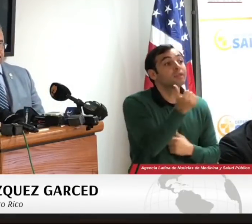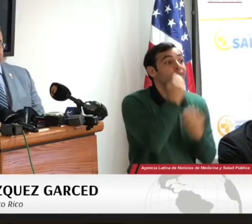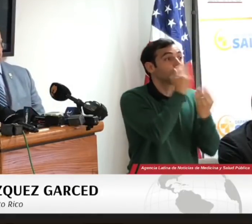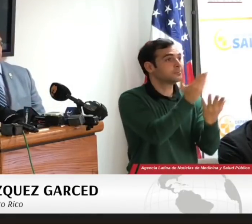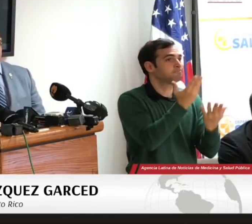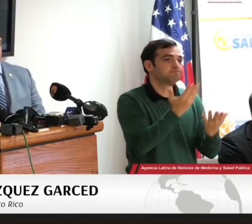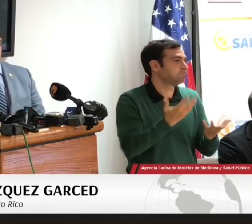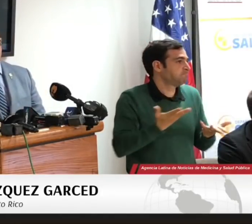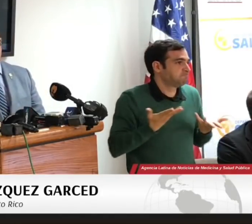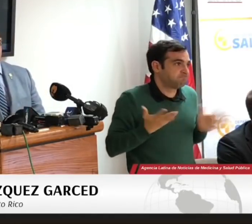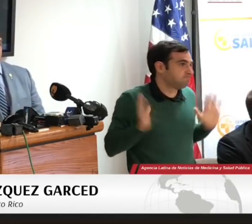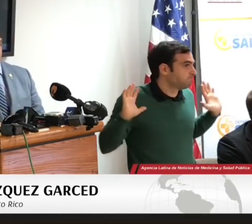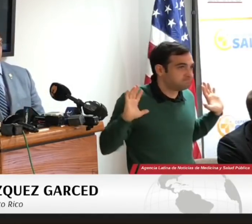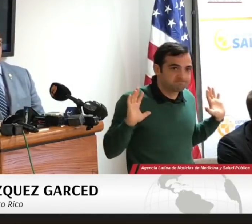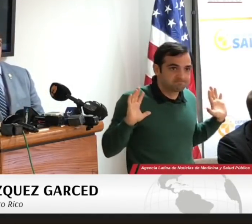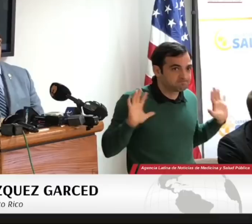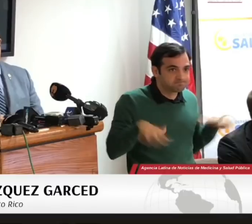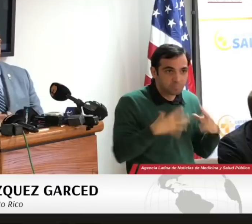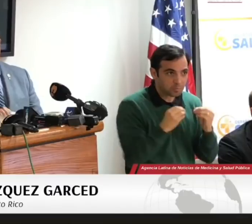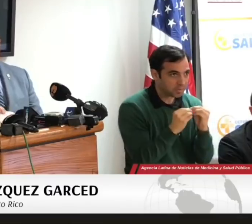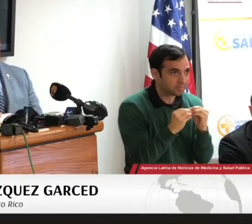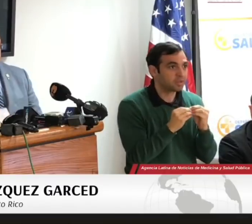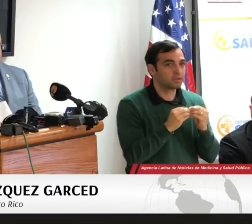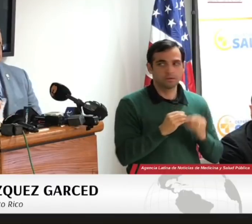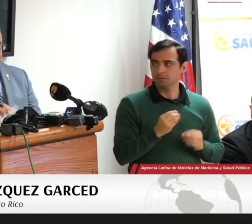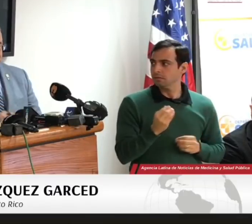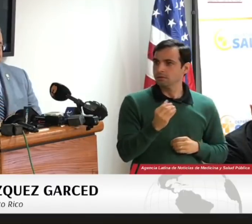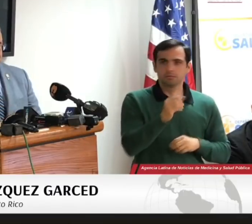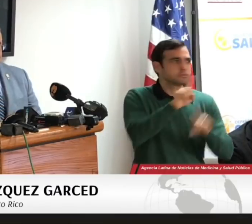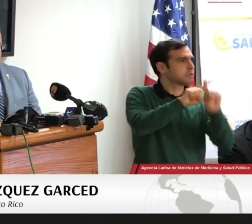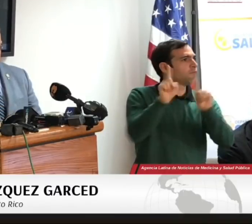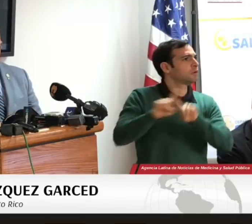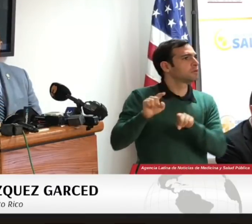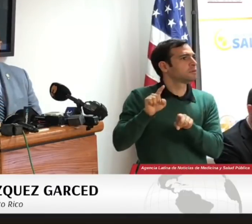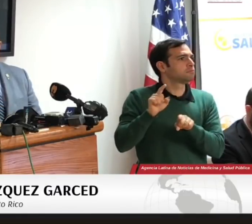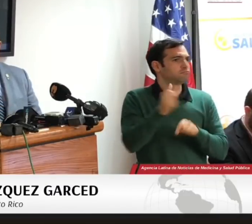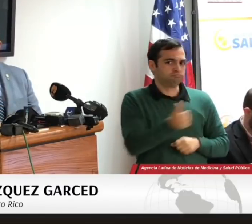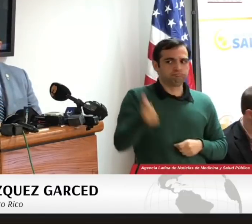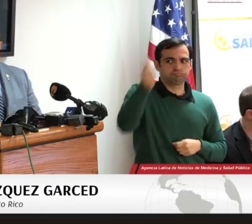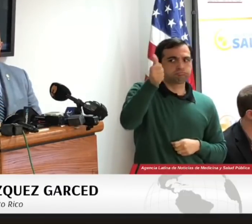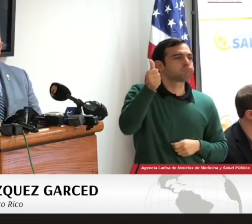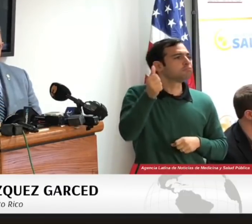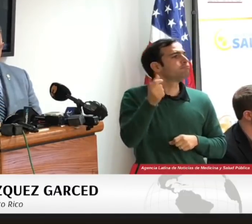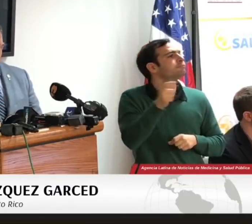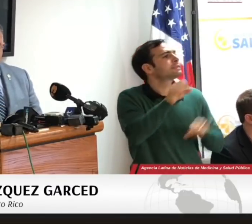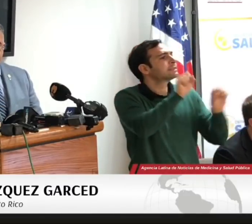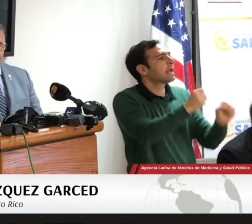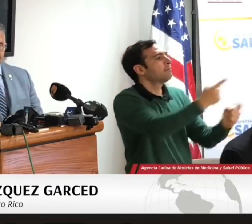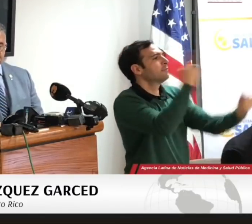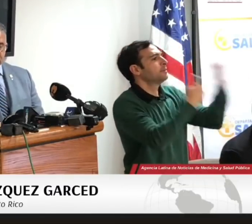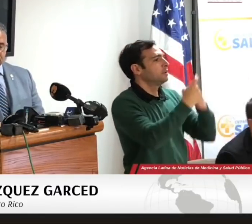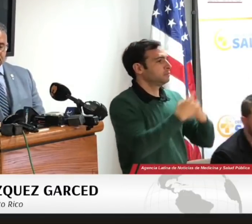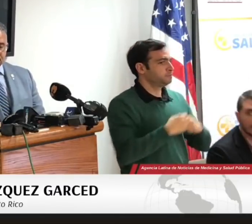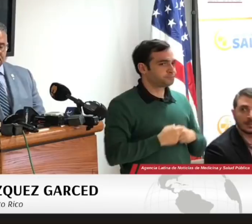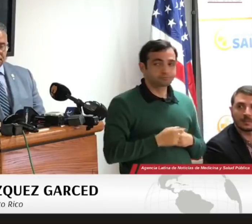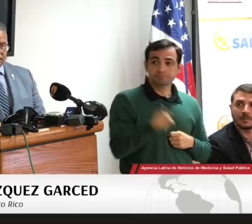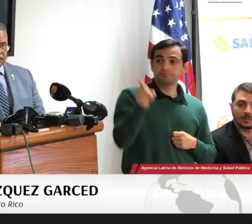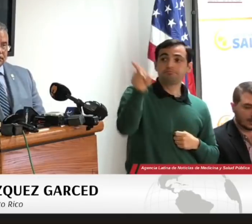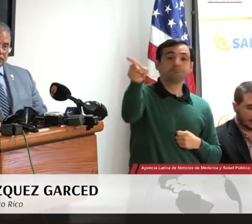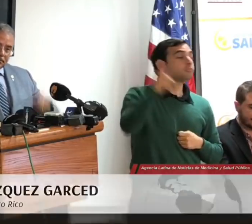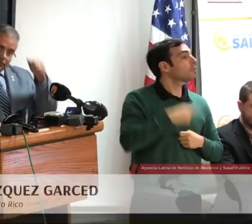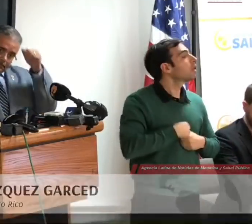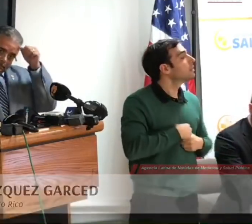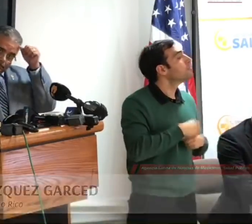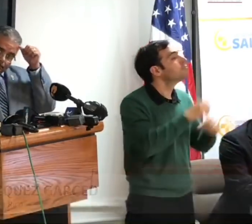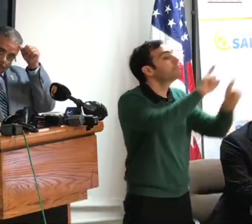momento. Yo creo que entonces aquí están todos los funcionarios, podemos pasar a las preguntas. Sí, perfecto. Sé que hay muchos medios que están en vivo.